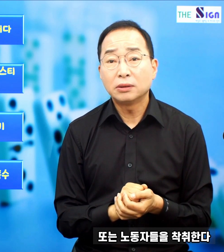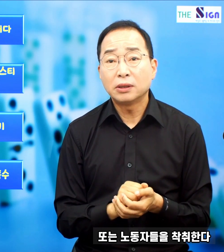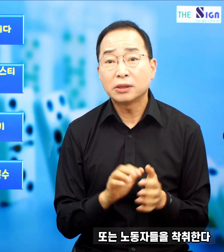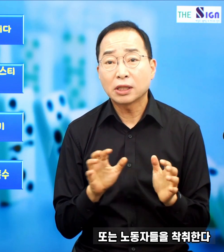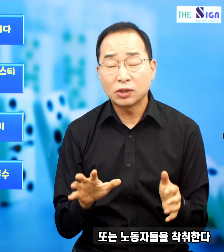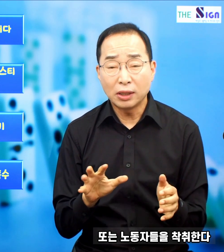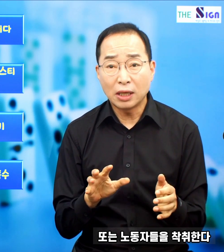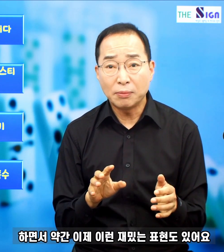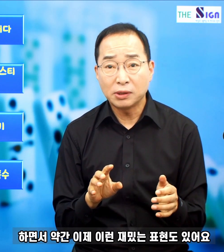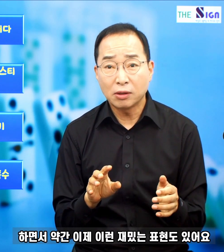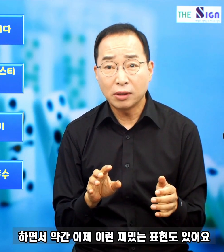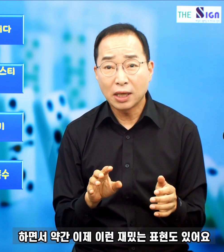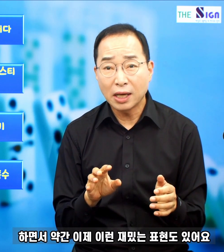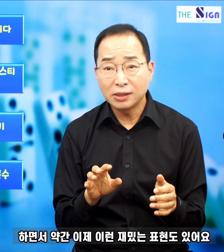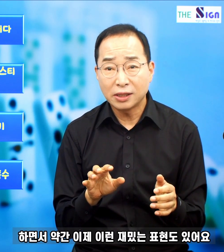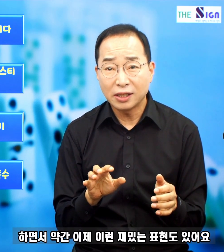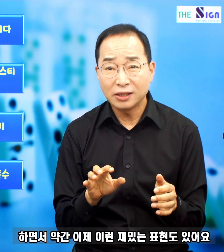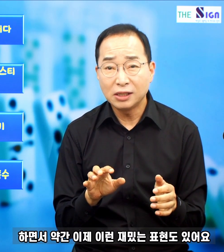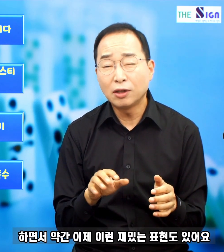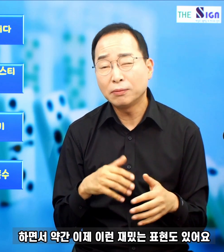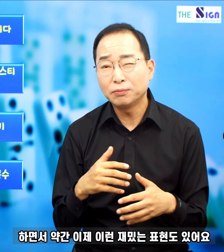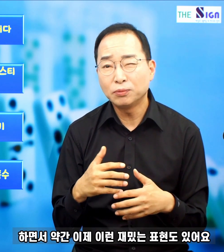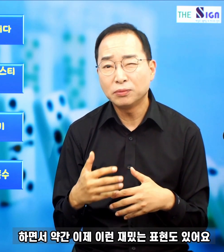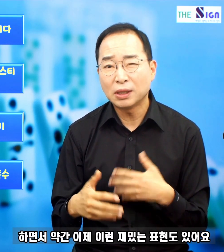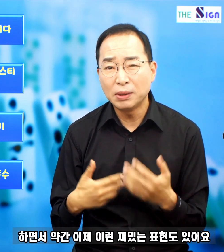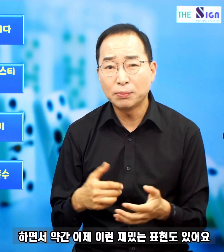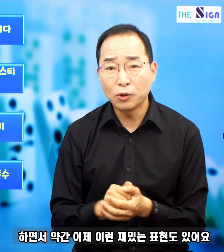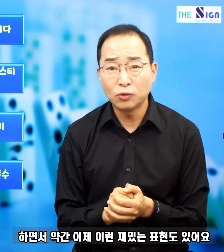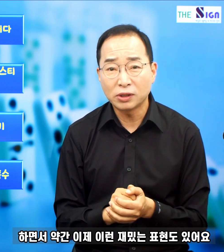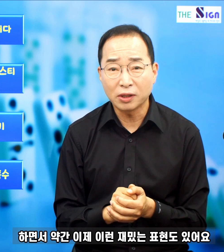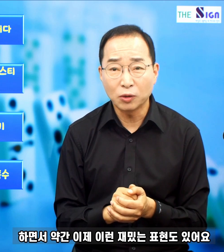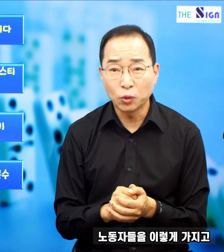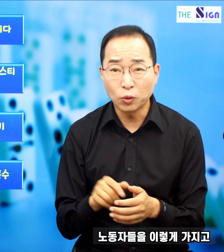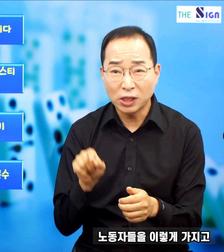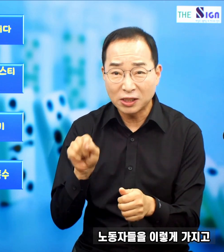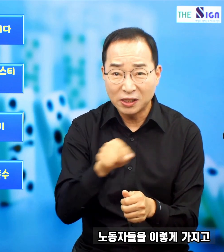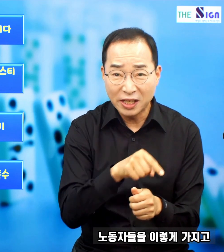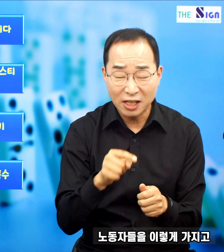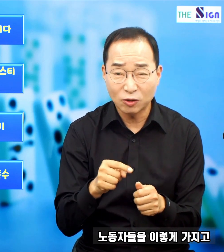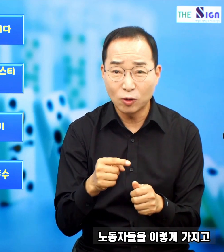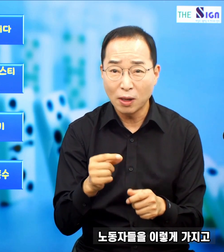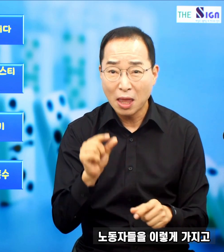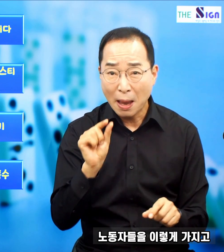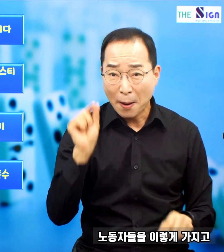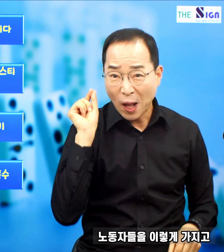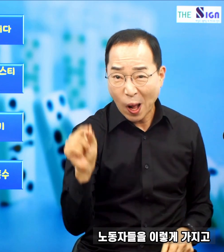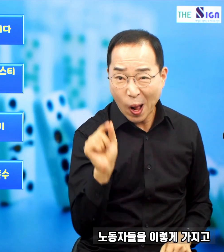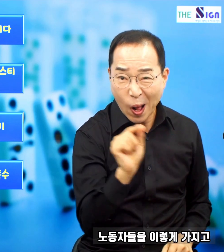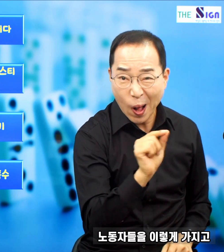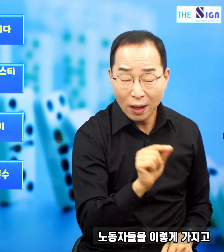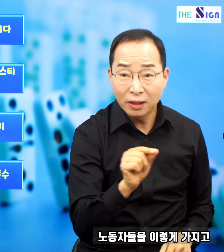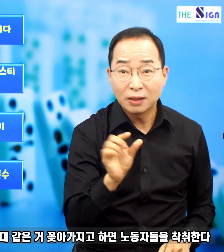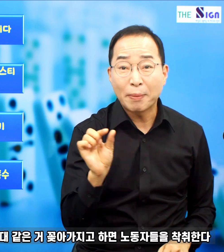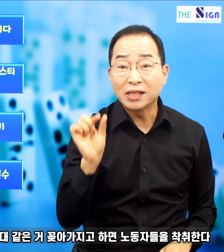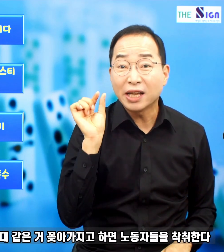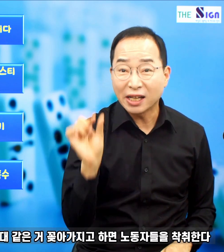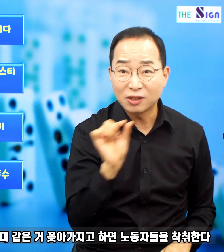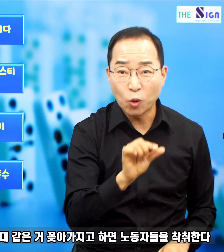노동자들을 착취한다 하면서 약간 이제 이런 재밌는 표현도 있어요. 노동자들을 해가지고 빨대 같은 거